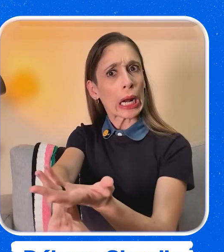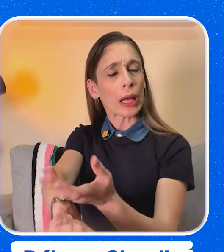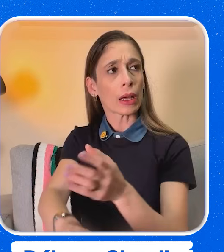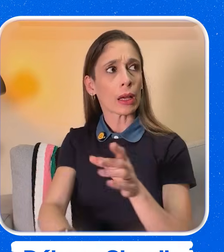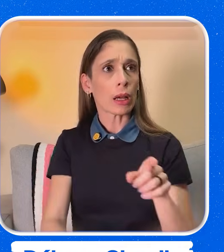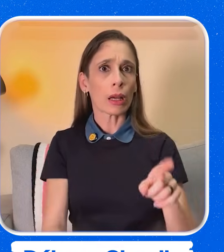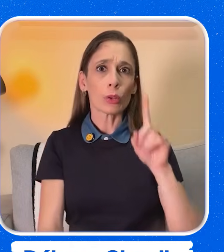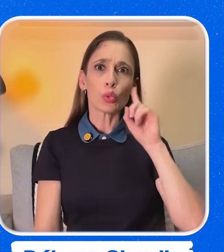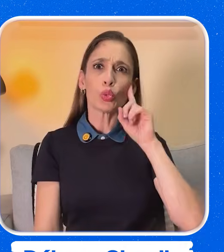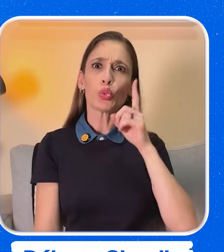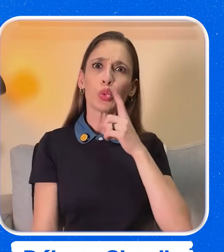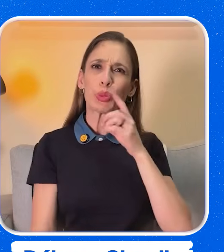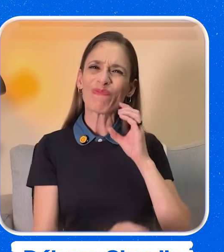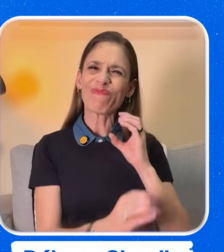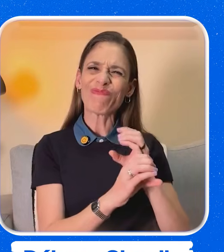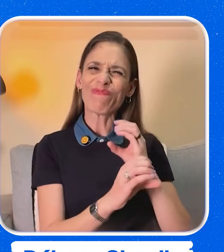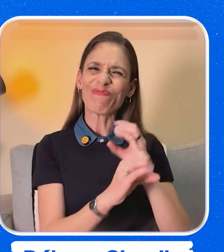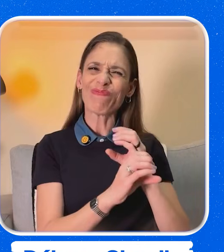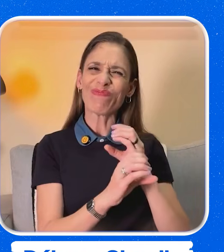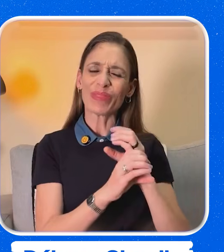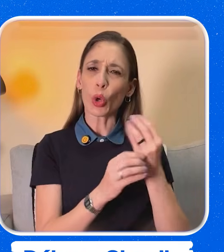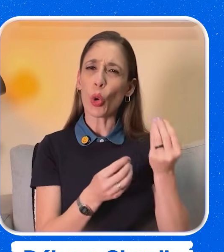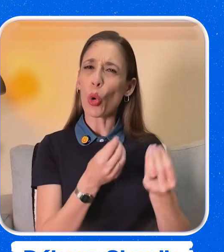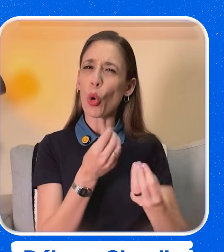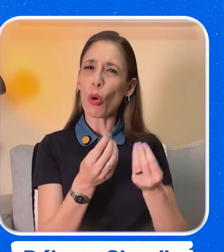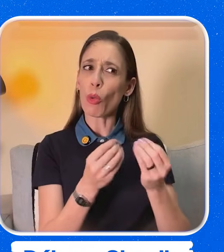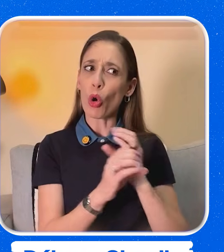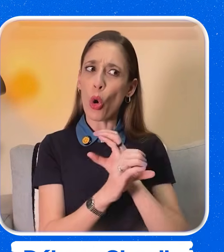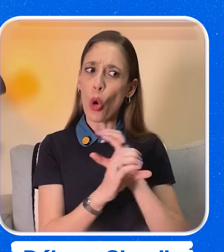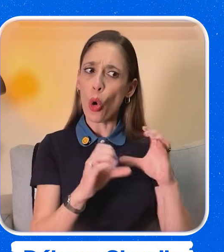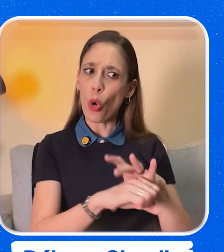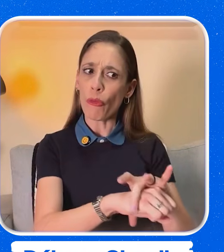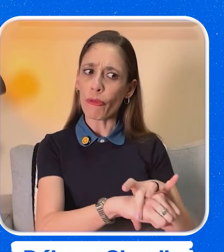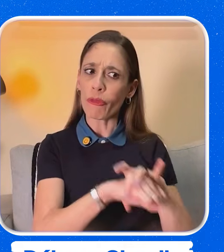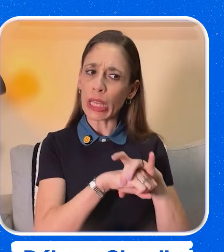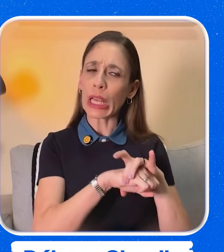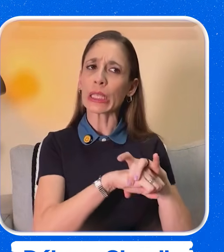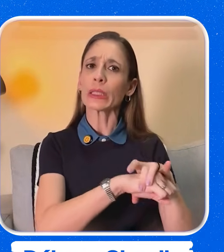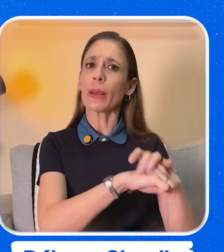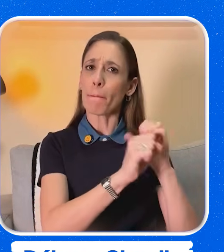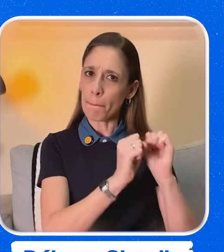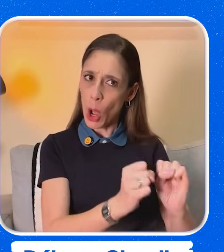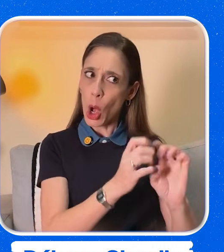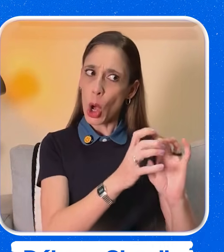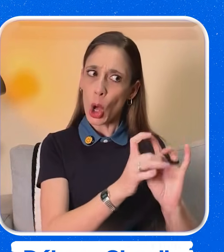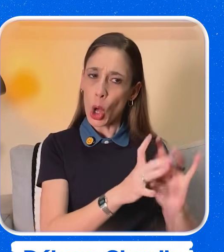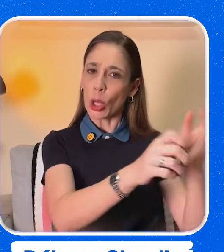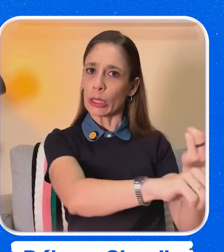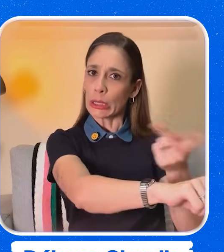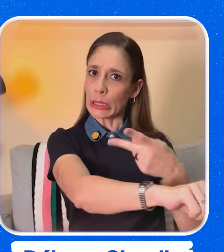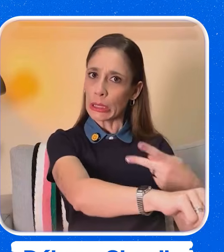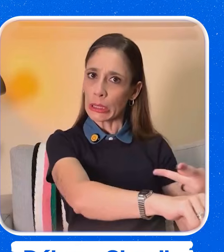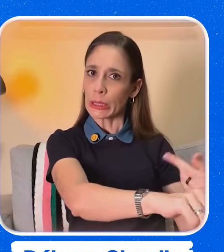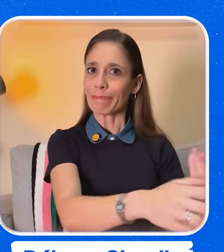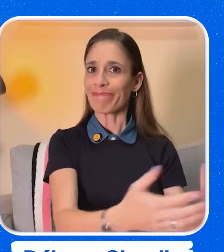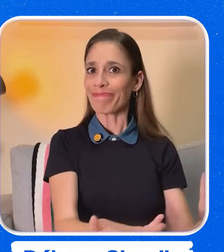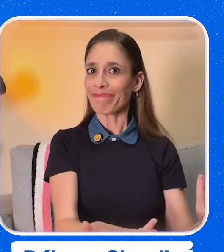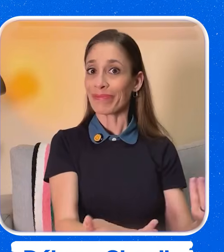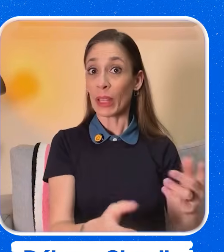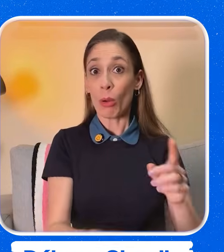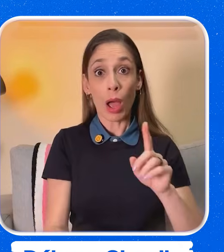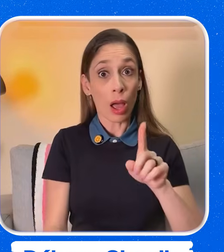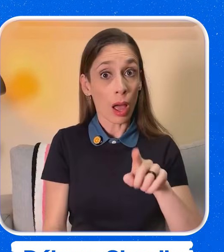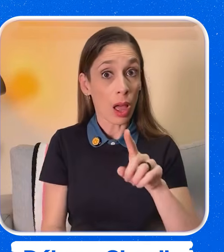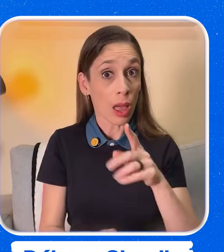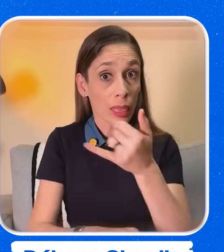se comunicar, né? Então, a tatuagem, ela, para além da arte, ela é um ritual de